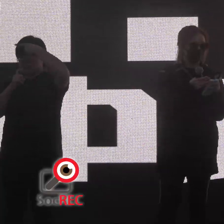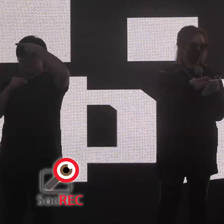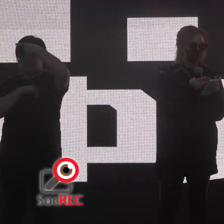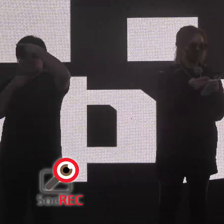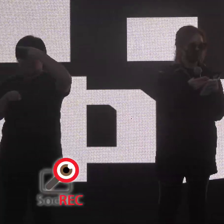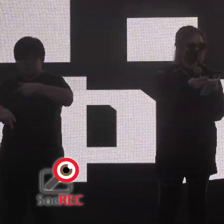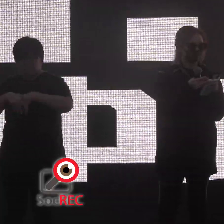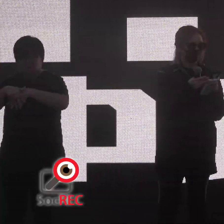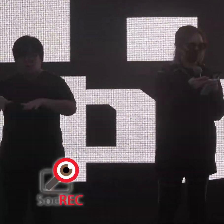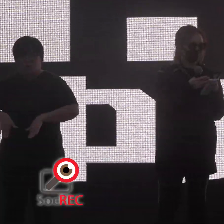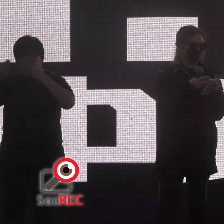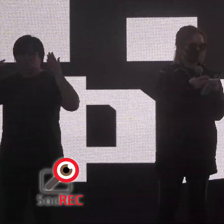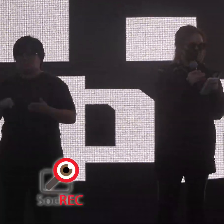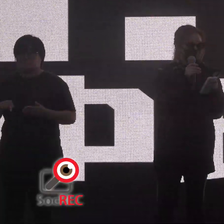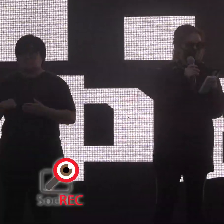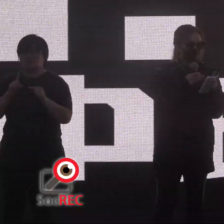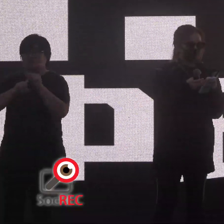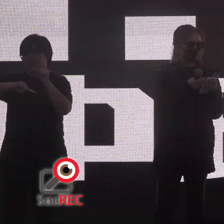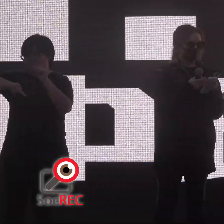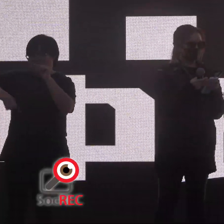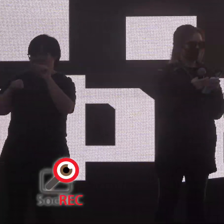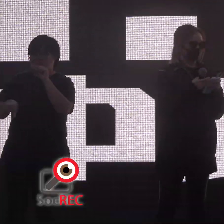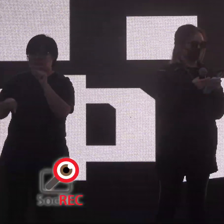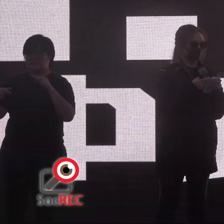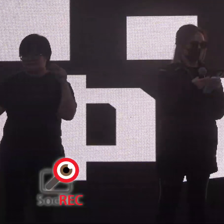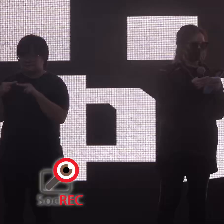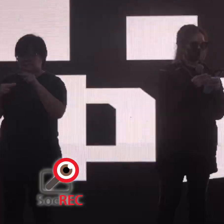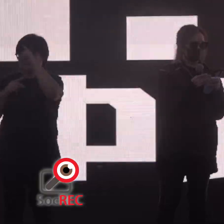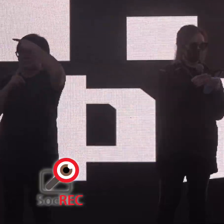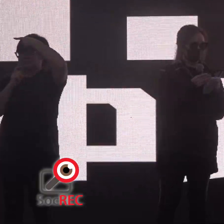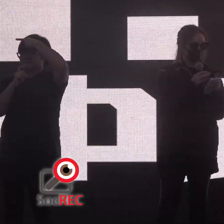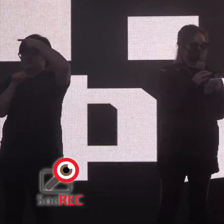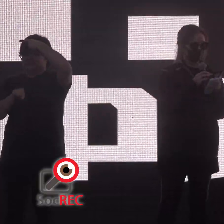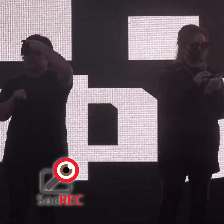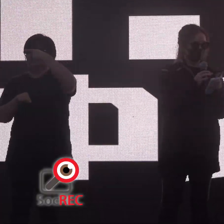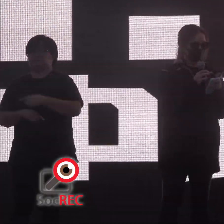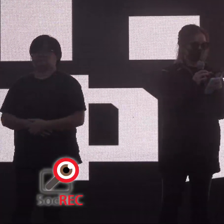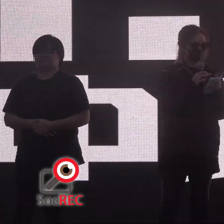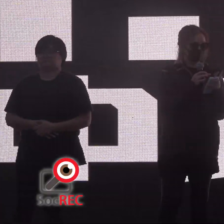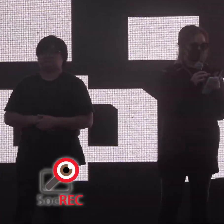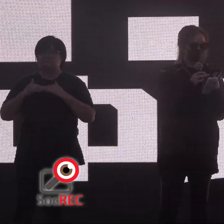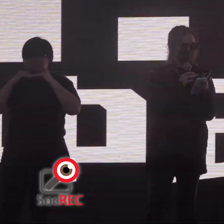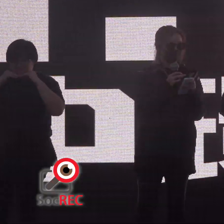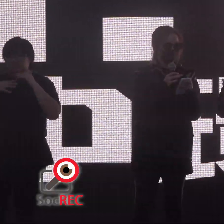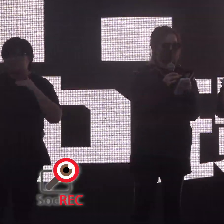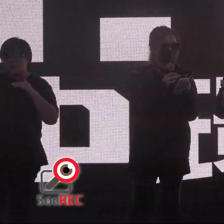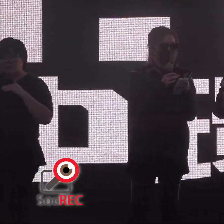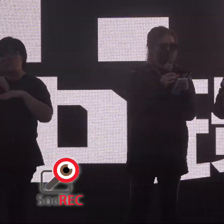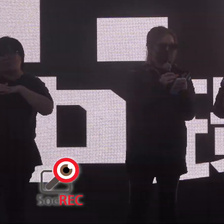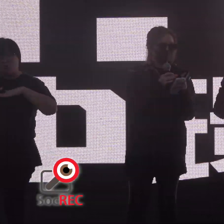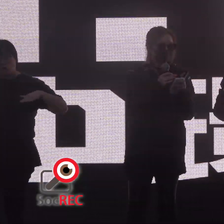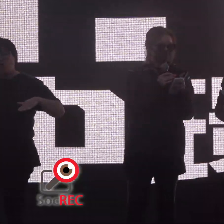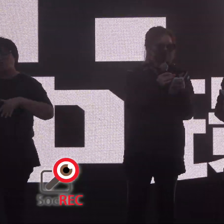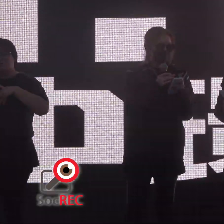起點，到時見。到時咧現在咧大家希望可以和平離開依個嘅愛丁堡廣場